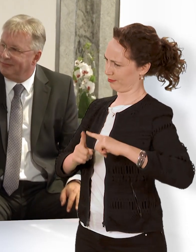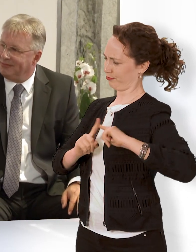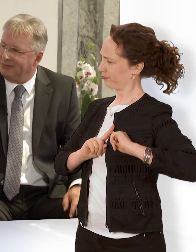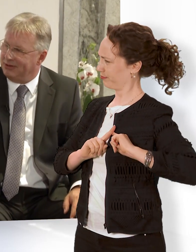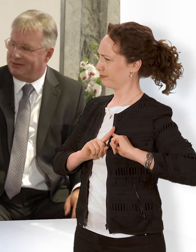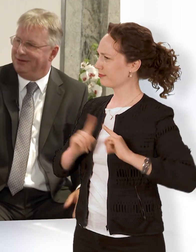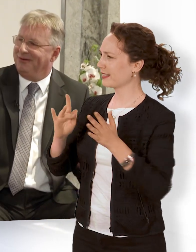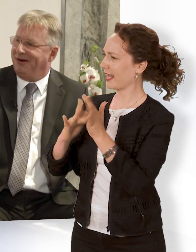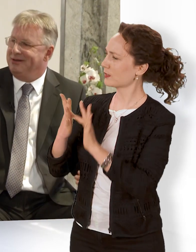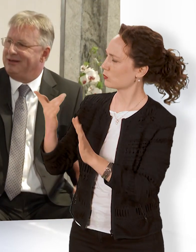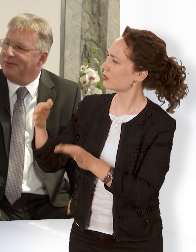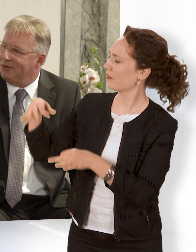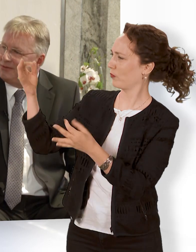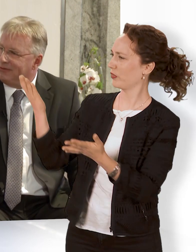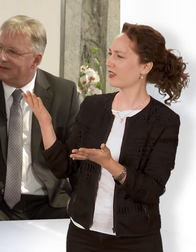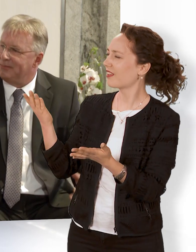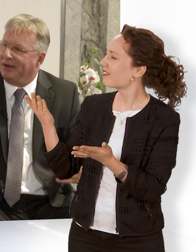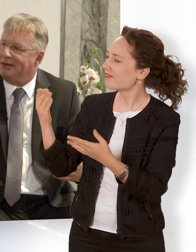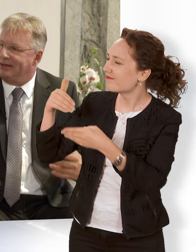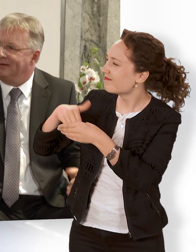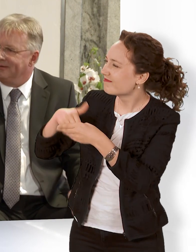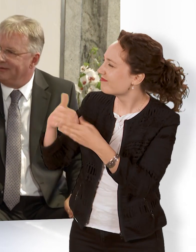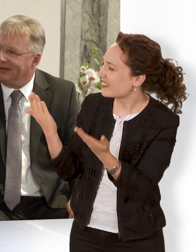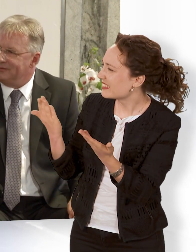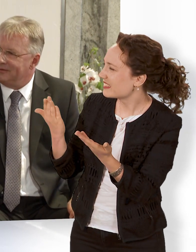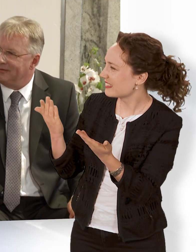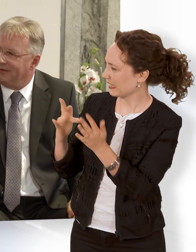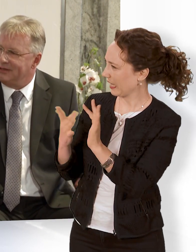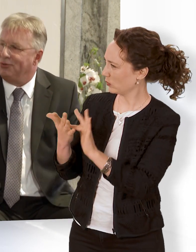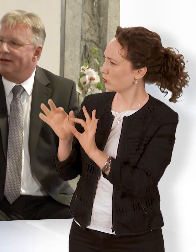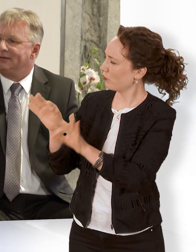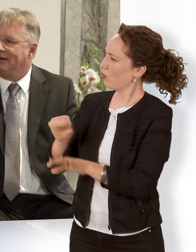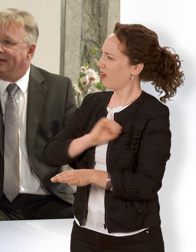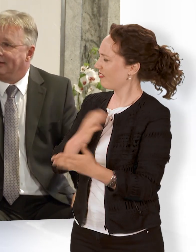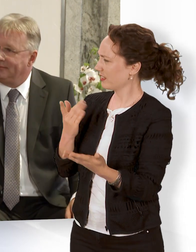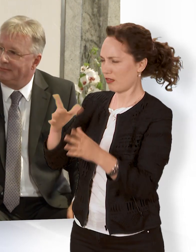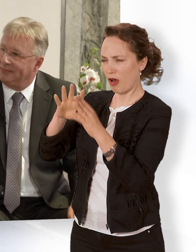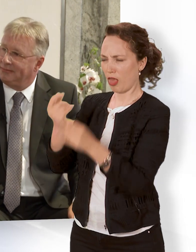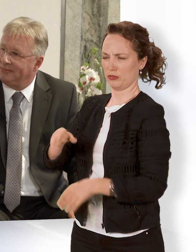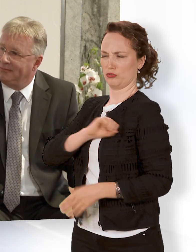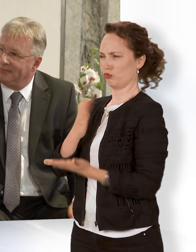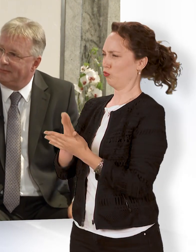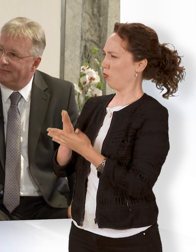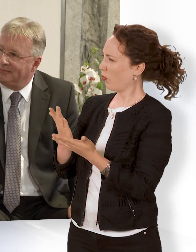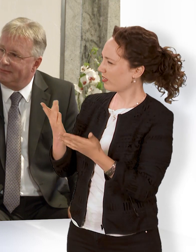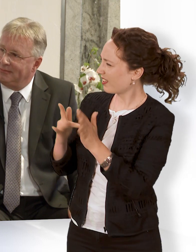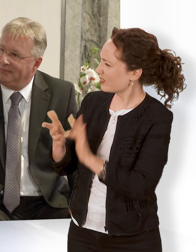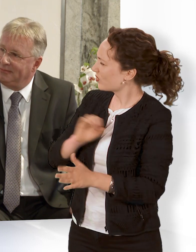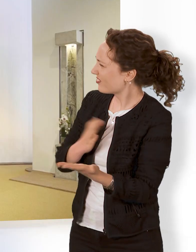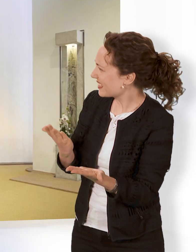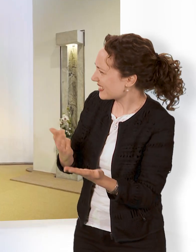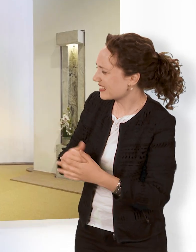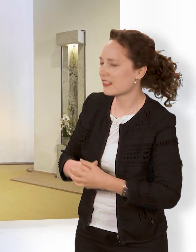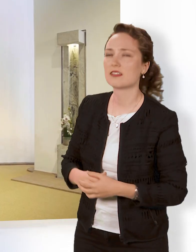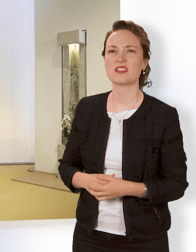gefunden. Was hat es damit auf sich? Was bringt Ihnen Jesus? Ja. Sie haben doch alles erreicht. Ja, alles erreicht.